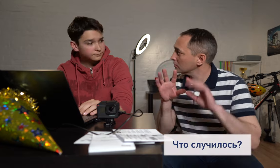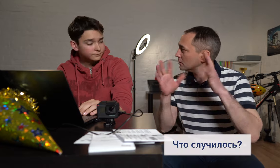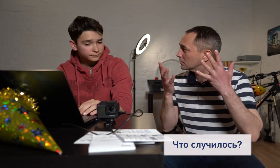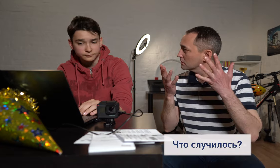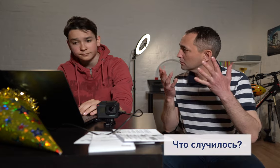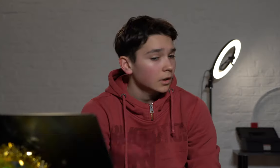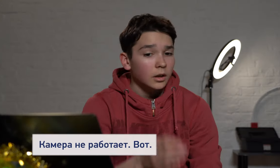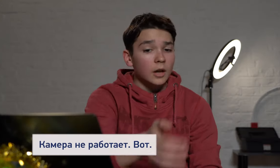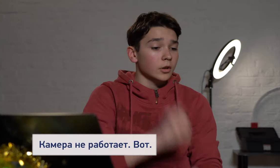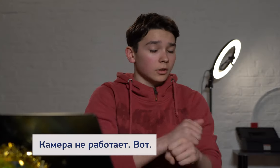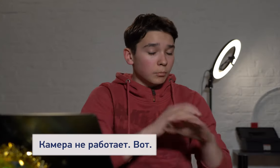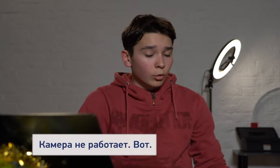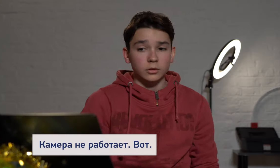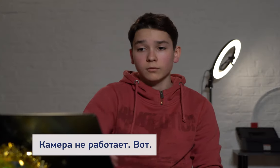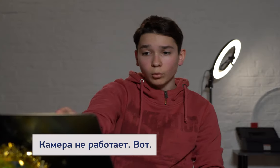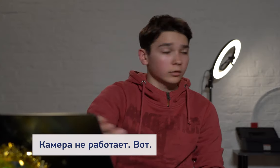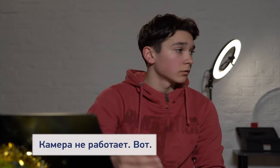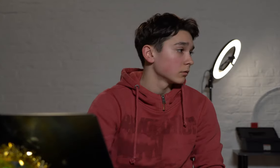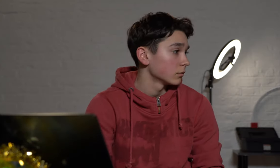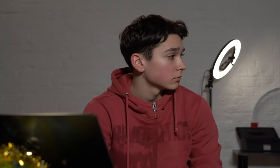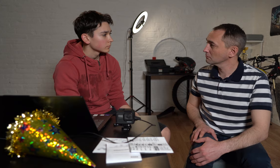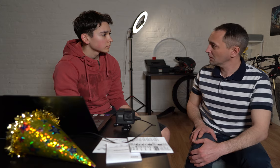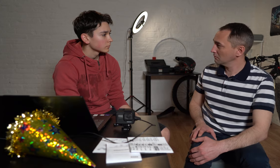Что случилось? Камера не работает, вот.